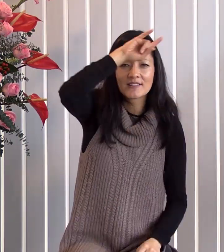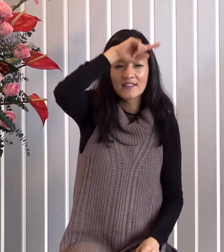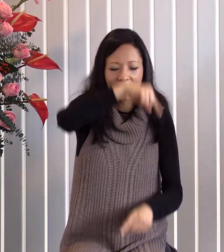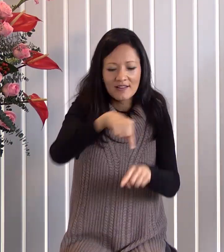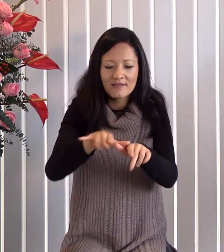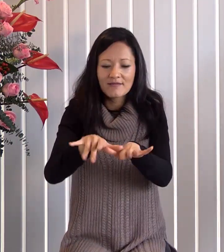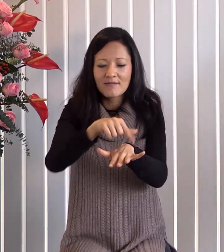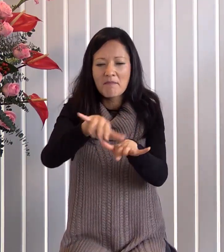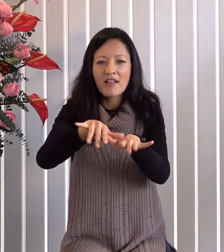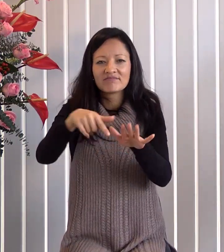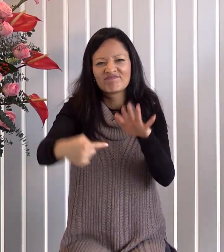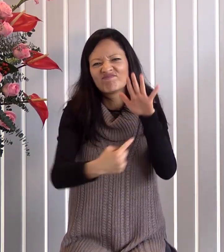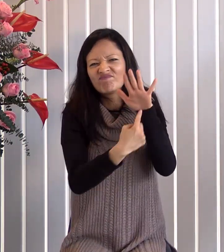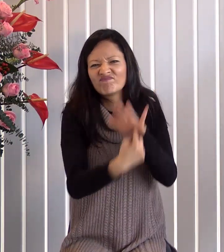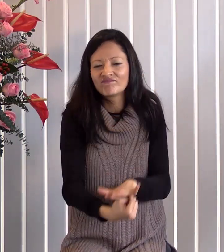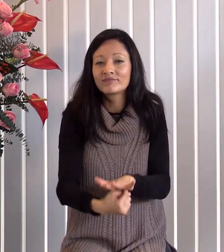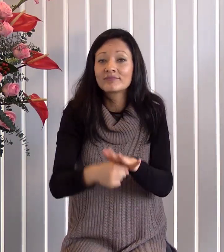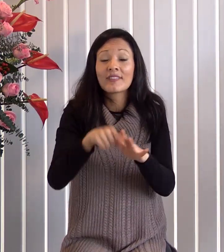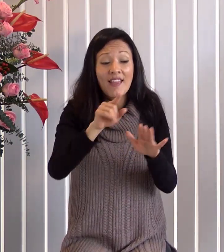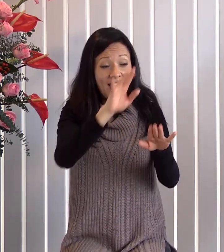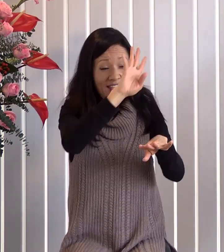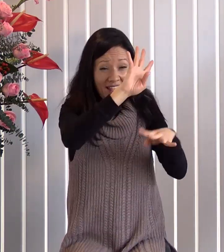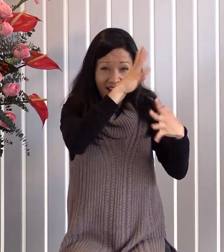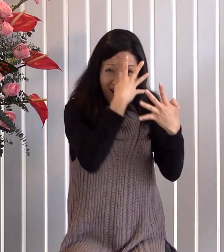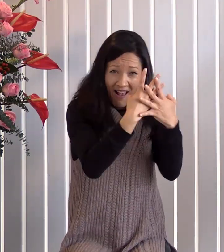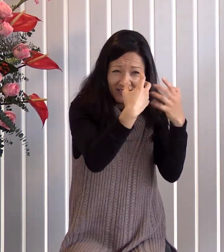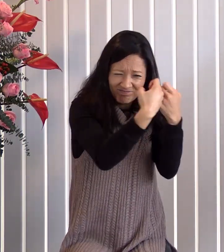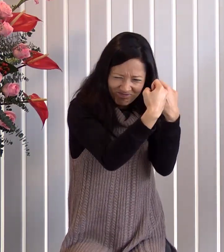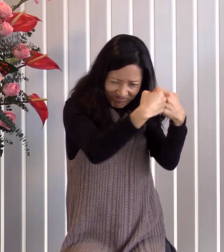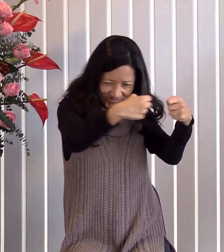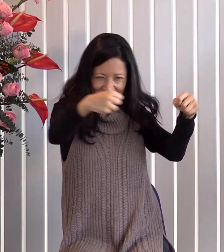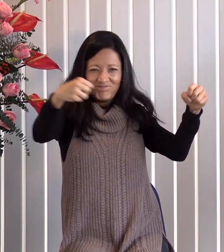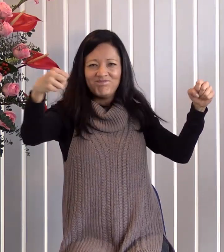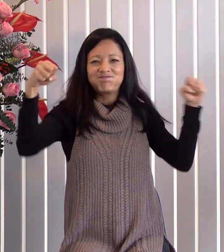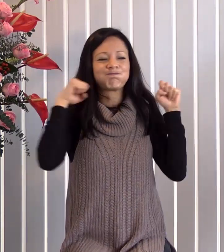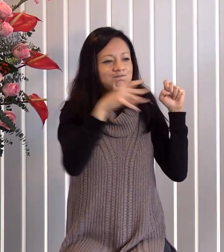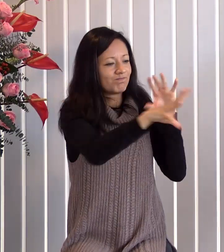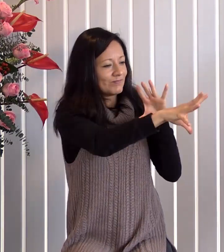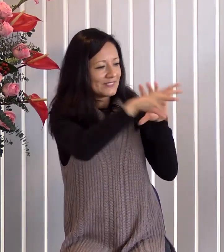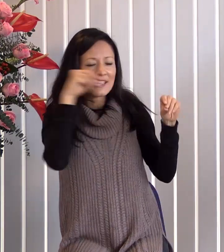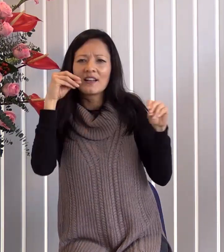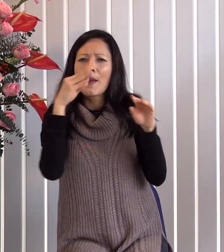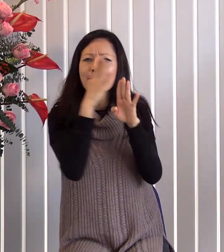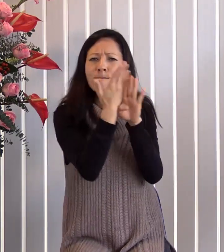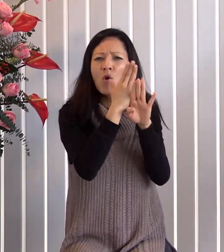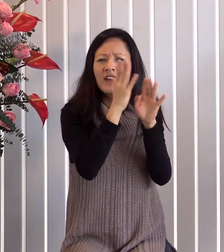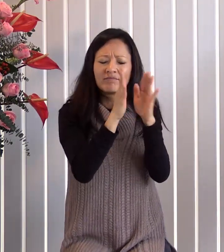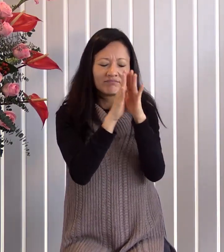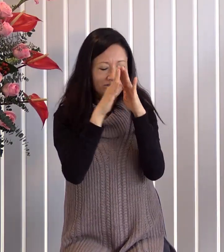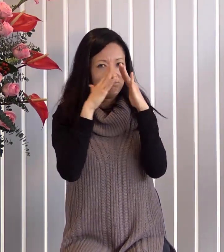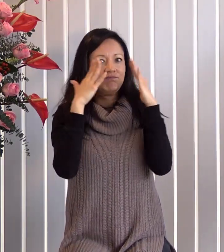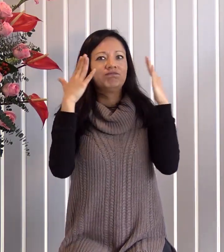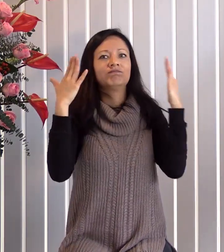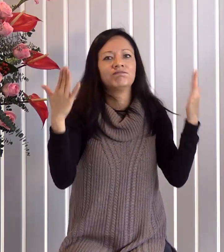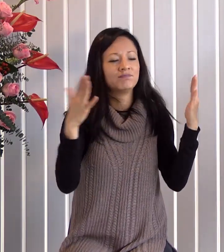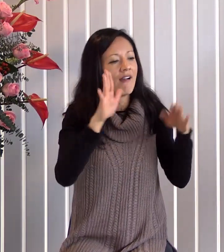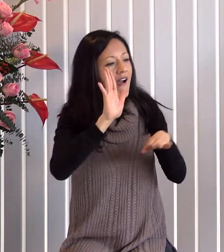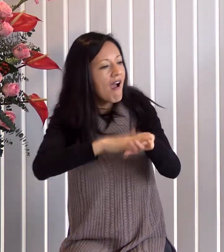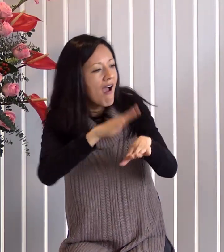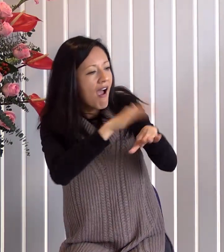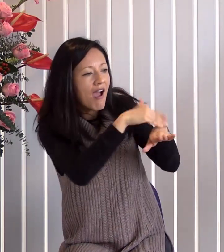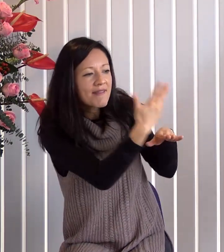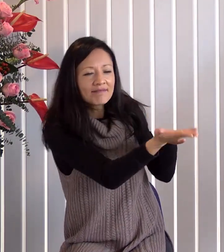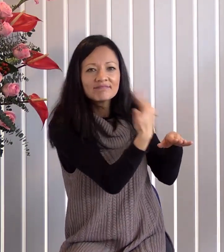pies, Señor. Y abriste la cárcel, y abriste las rejas, abriste las puertas. Y ahora nos llamas para